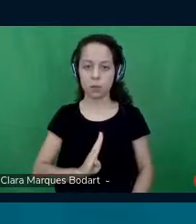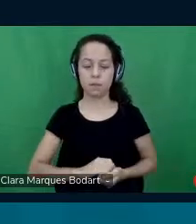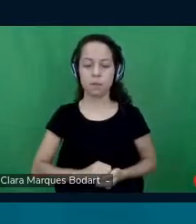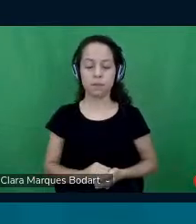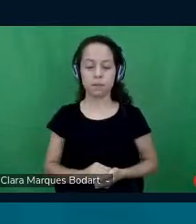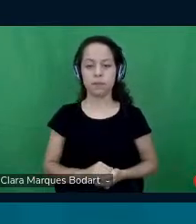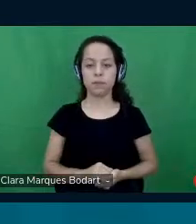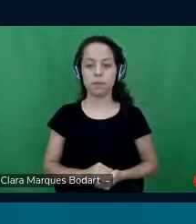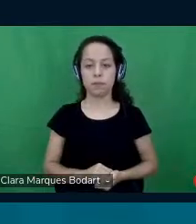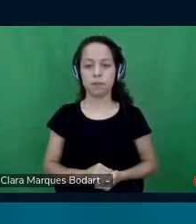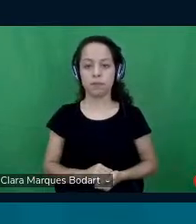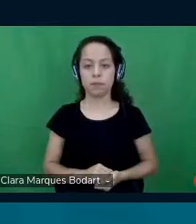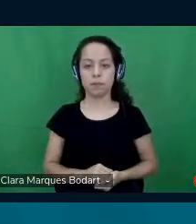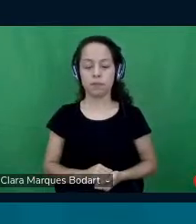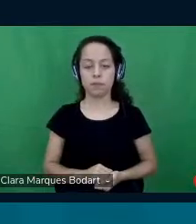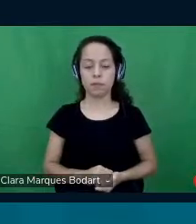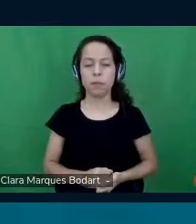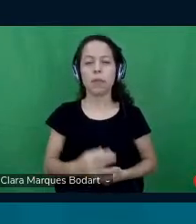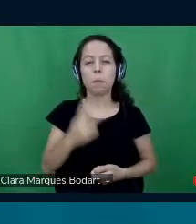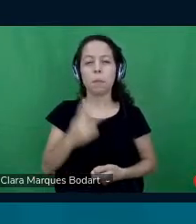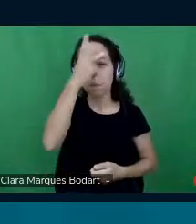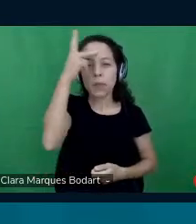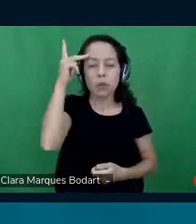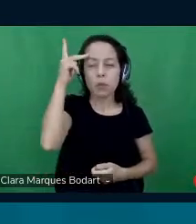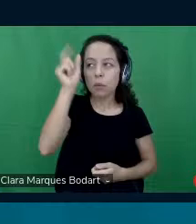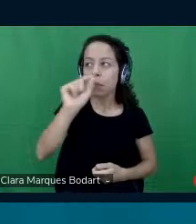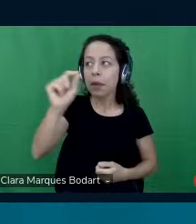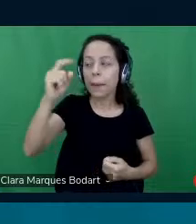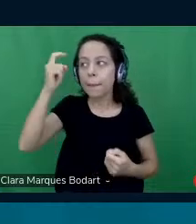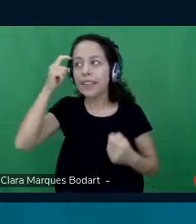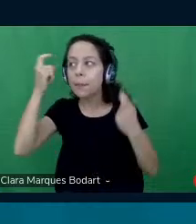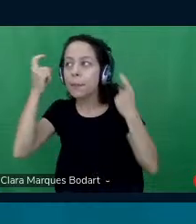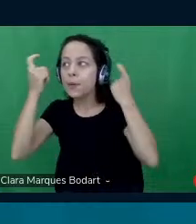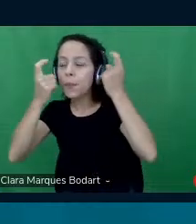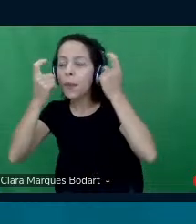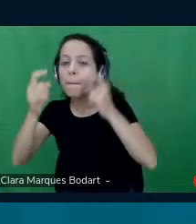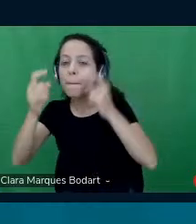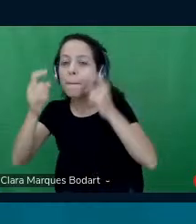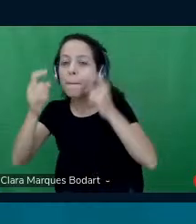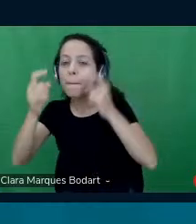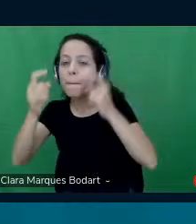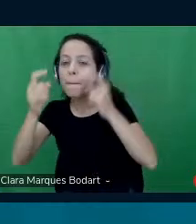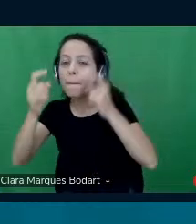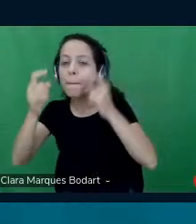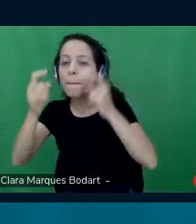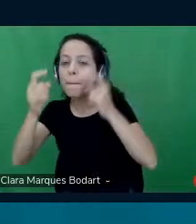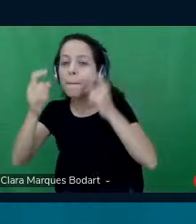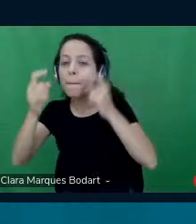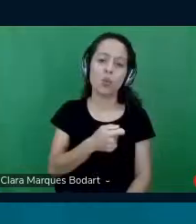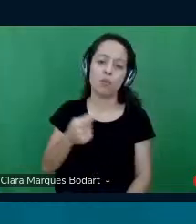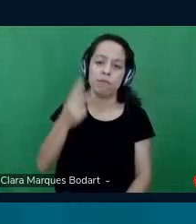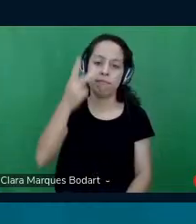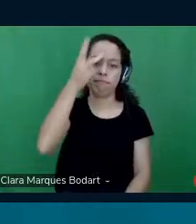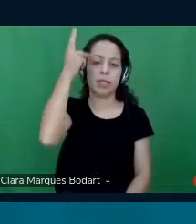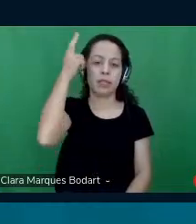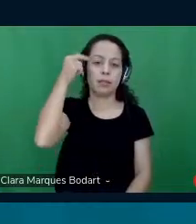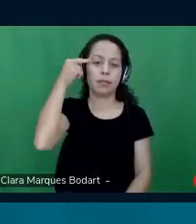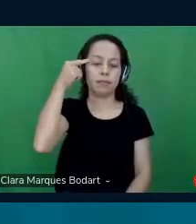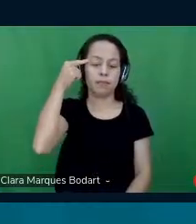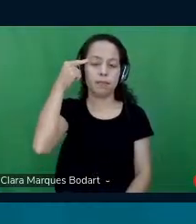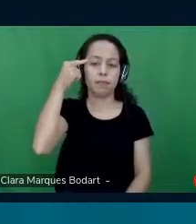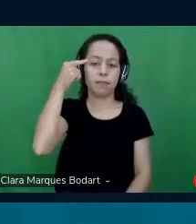Pouca gente se preocupava, inclusive, com a pesquisa, né? Esse que é o meu primeiro ponto, né? Assim, a produção